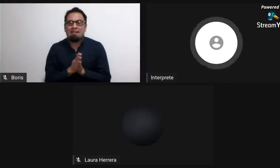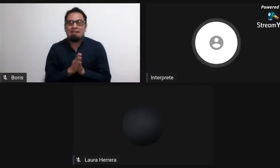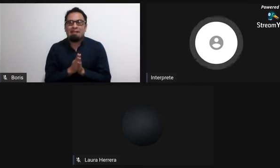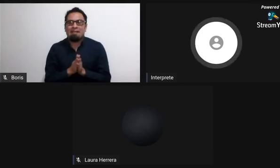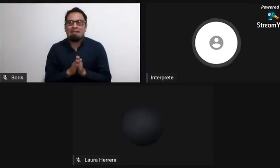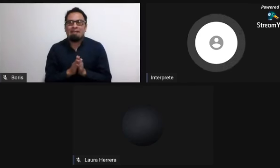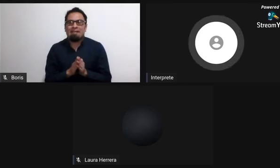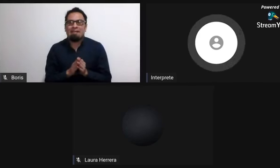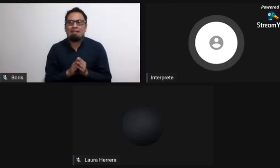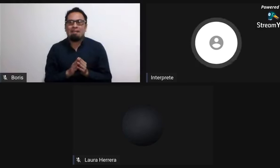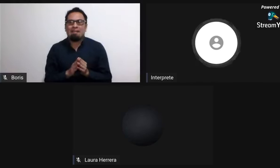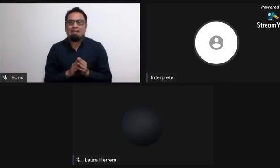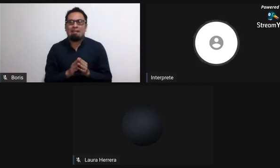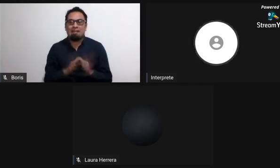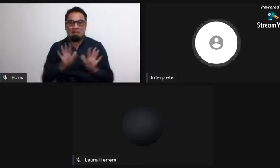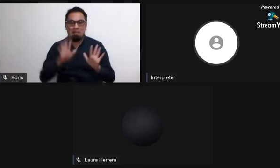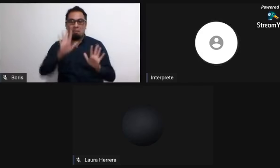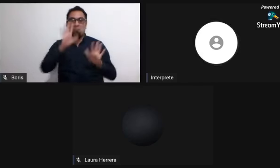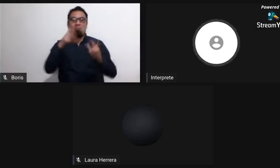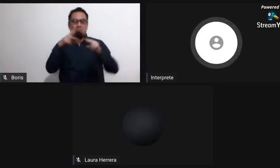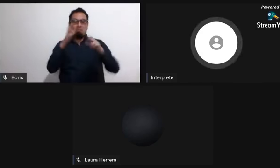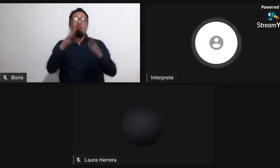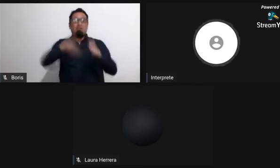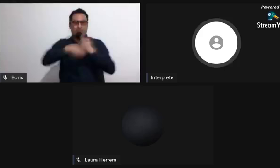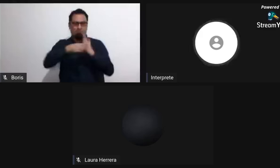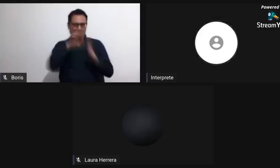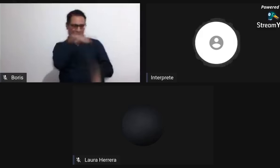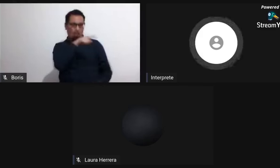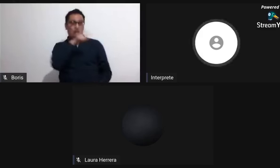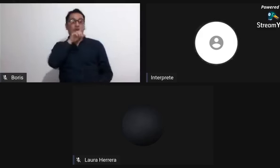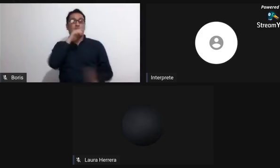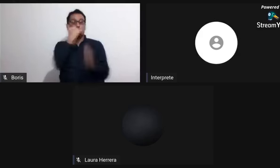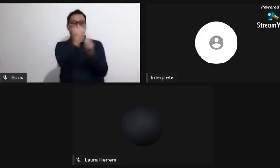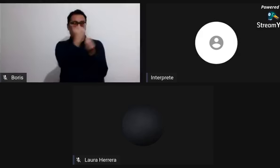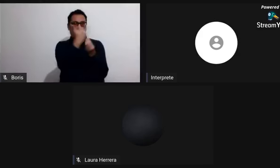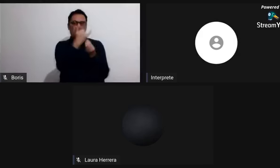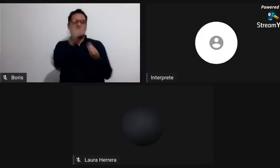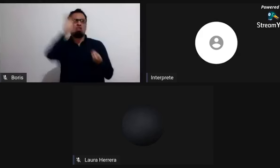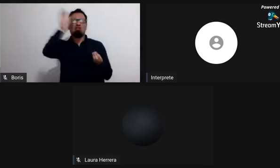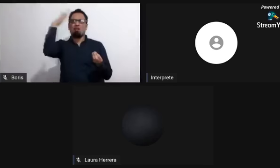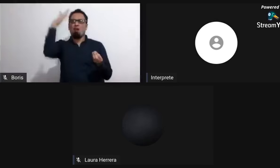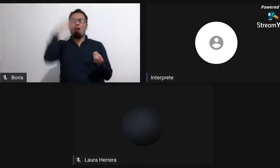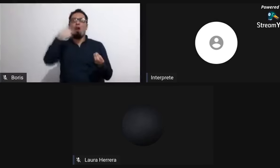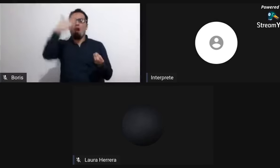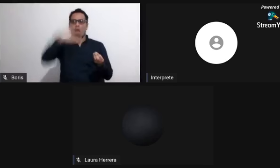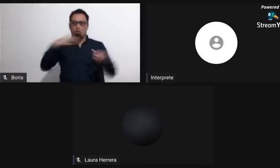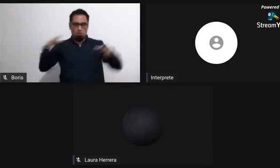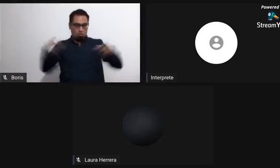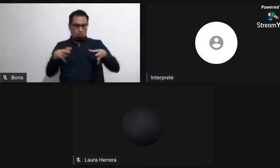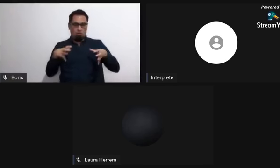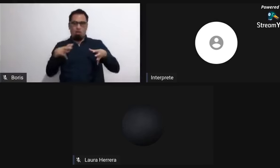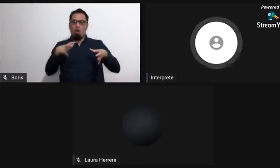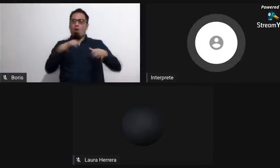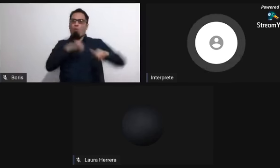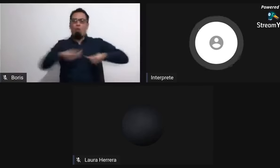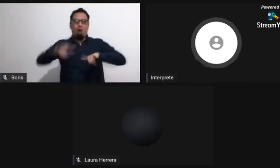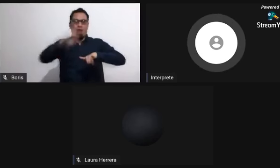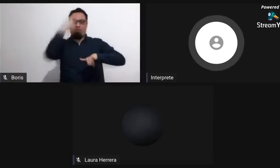cultural propia de los americanos. ¿Sí? ¿Vamos bien? Ok. Entonces, digamos